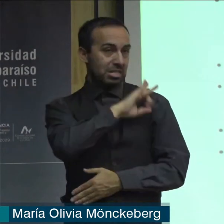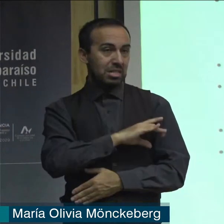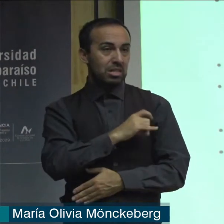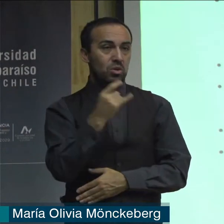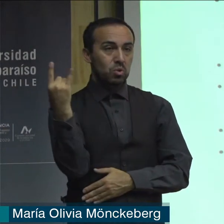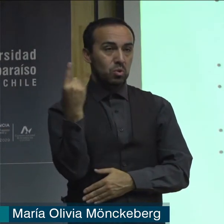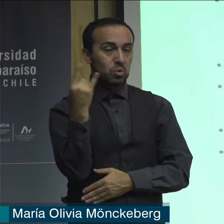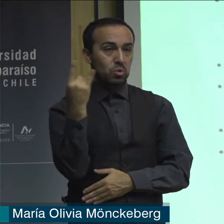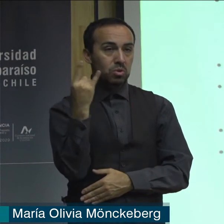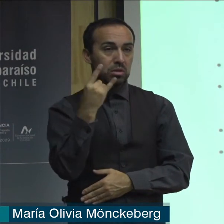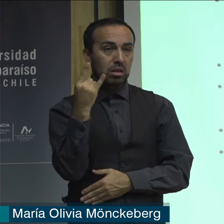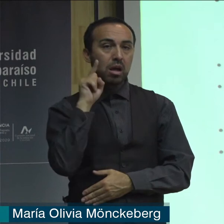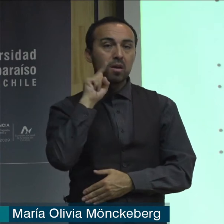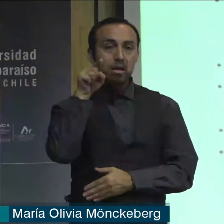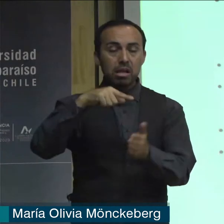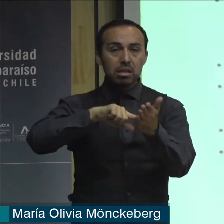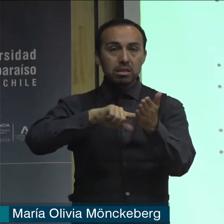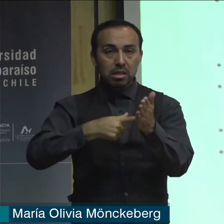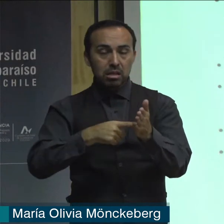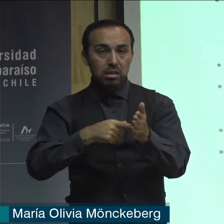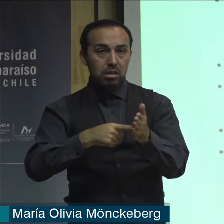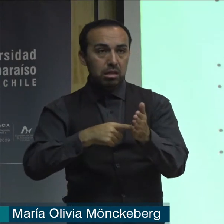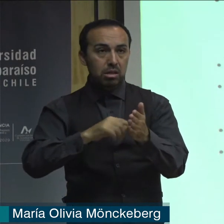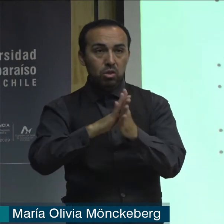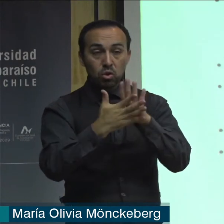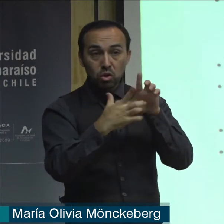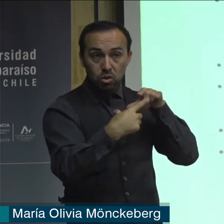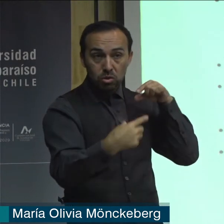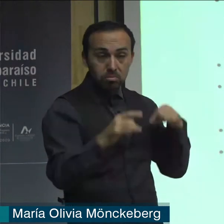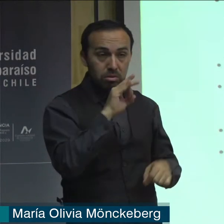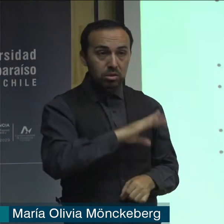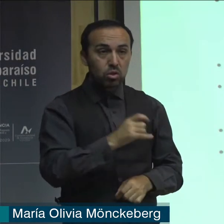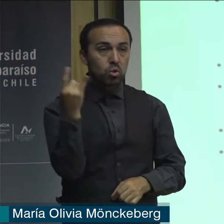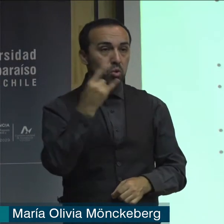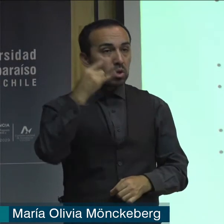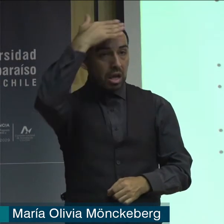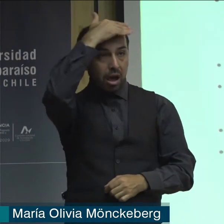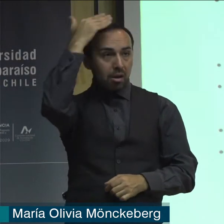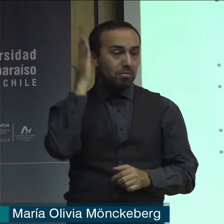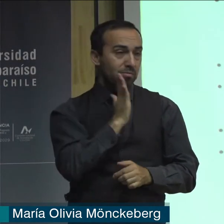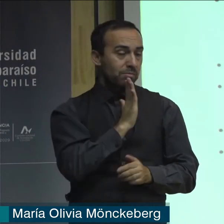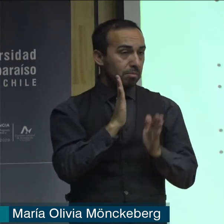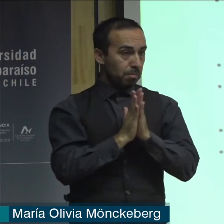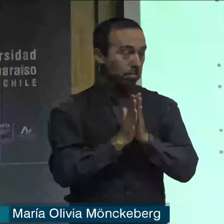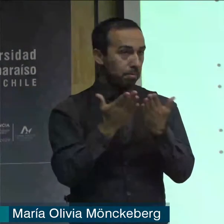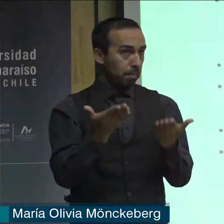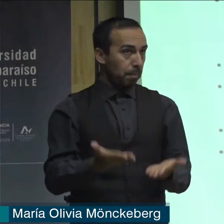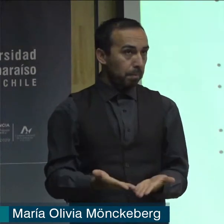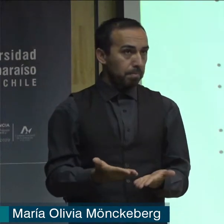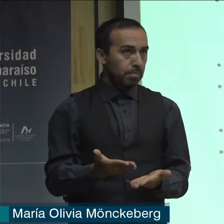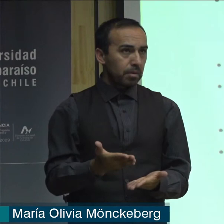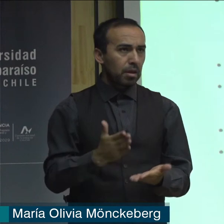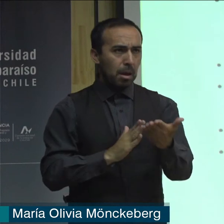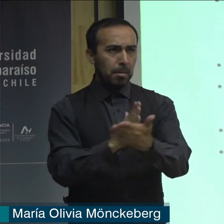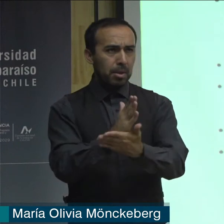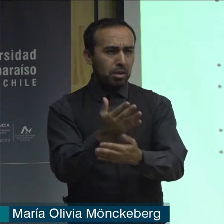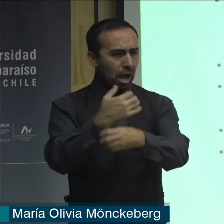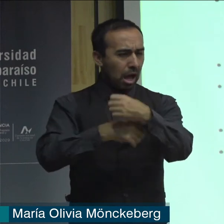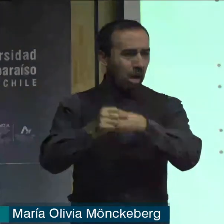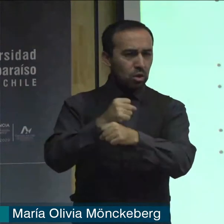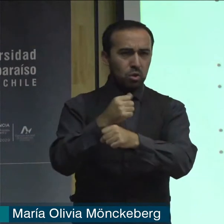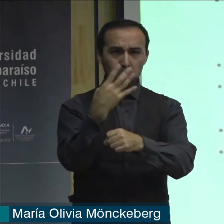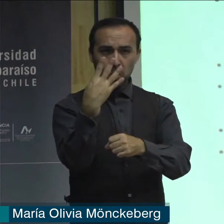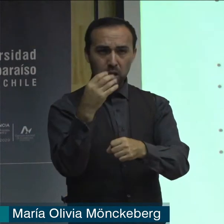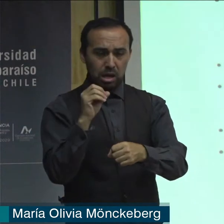Universidad Técnica con sus sedes a lo largo del país Universidad Técnica había nacido en los años 40 de la formación